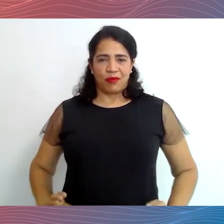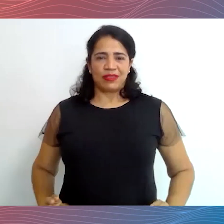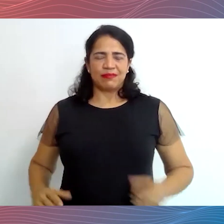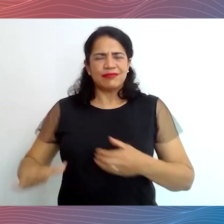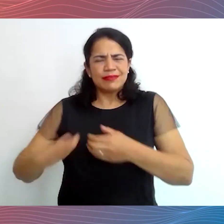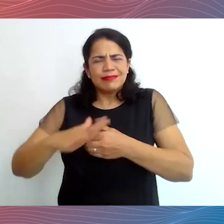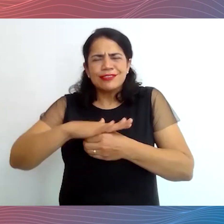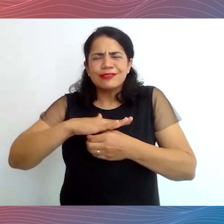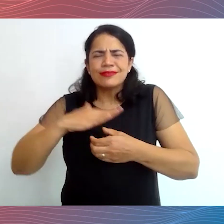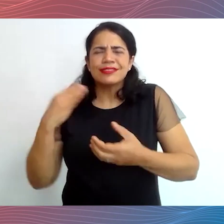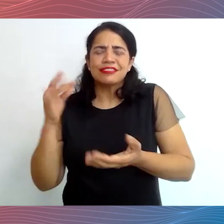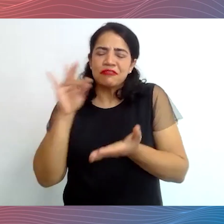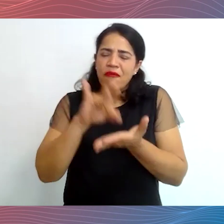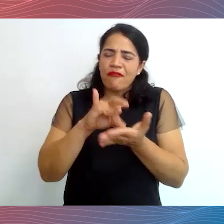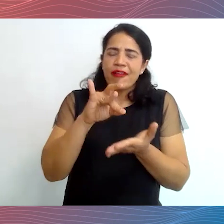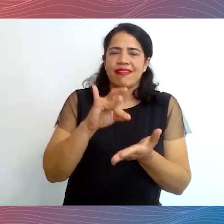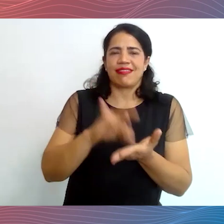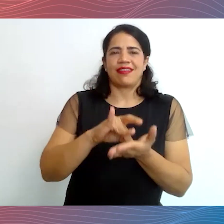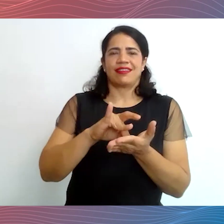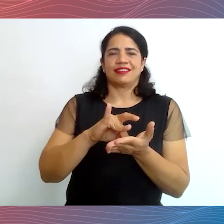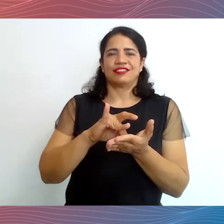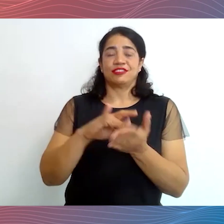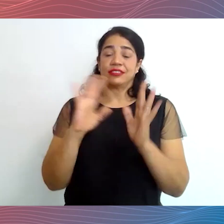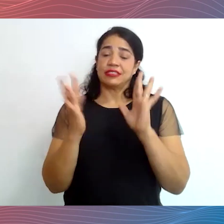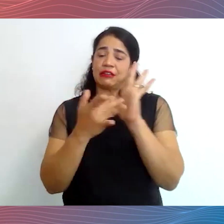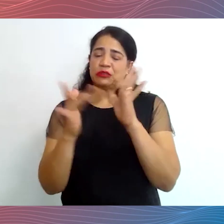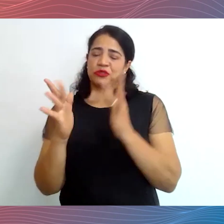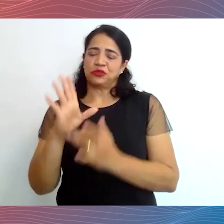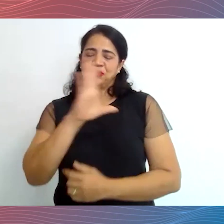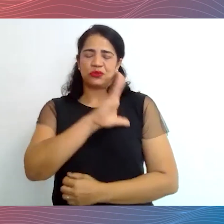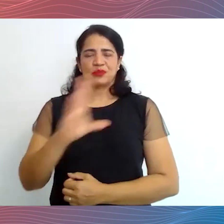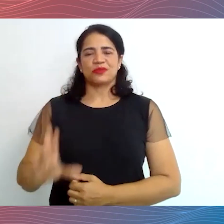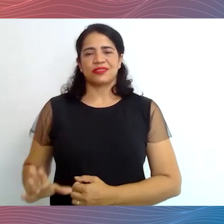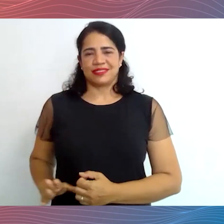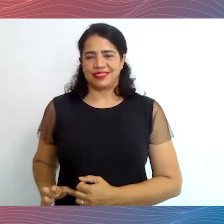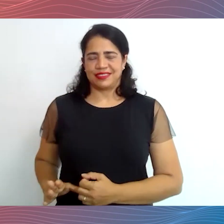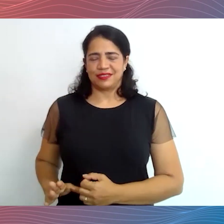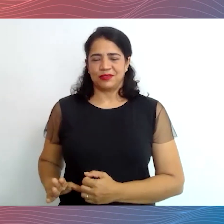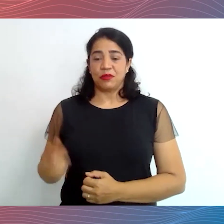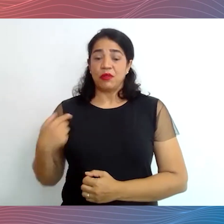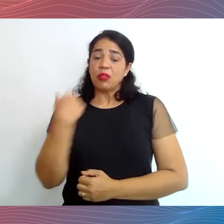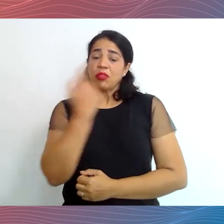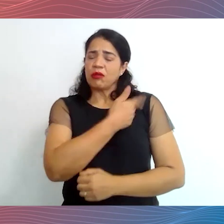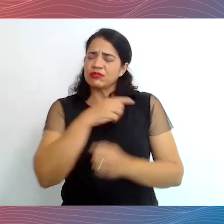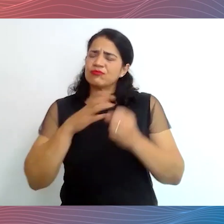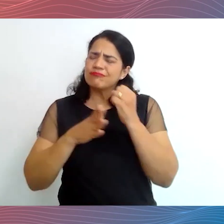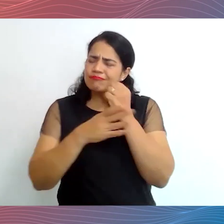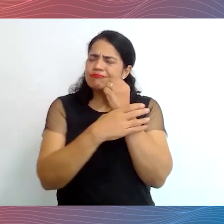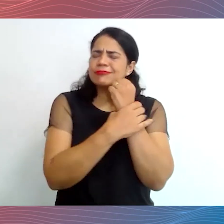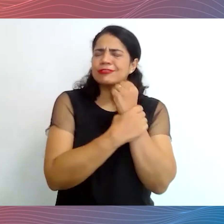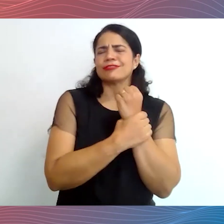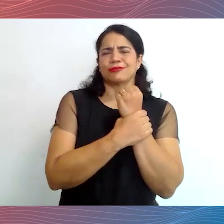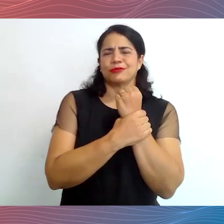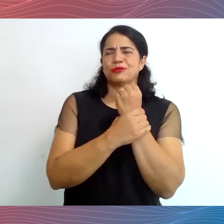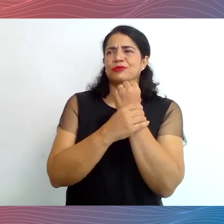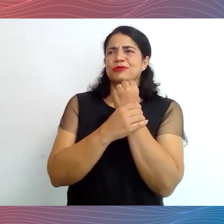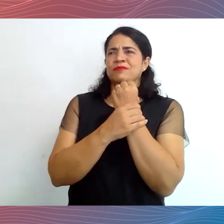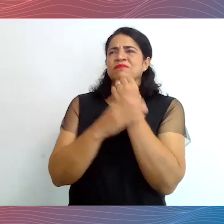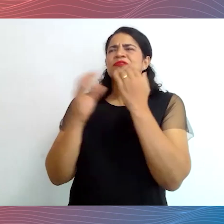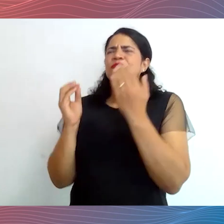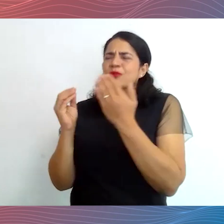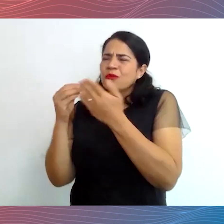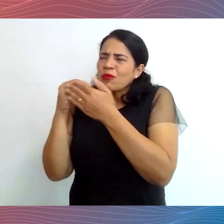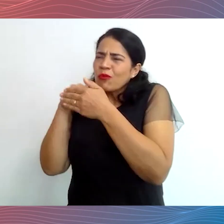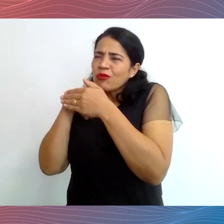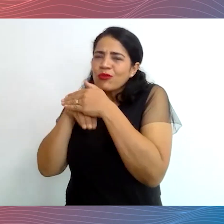Isso nos protege. Isso faz com que nós não tenhamos essas dificuldades que nós tanto temos no relacionamento,